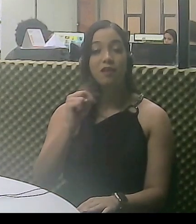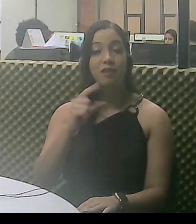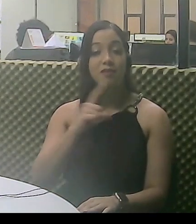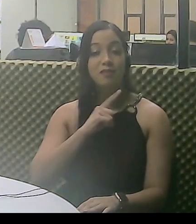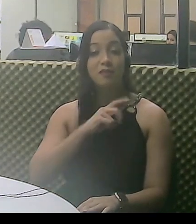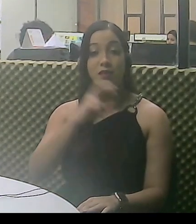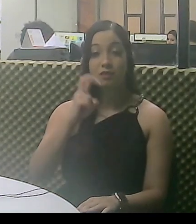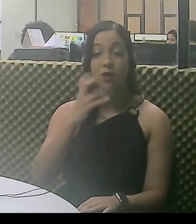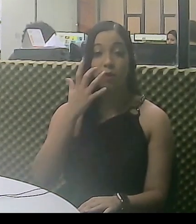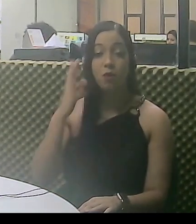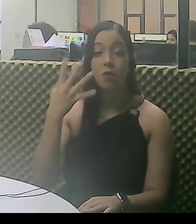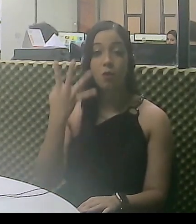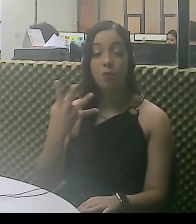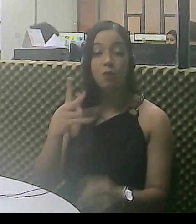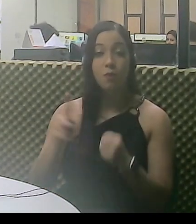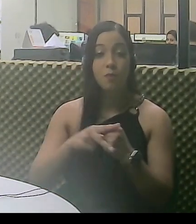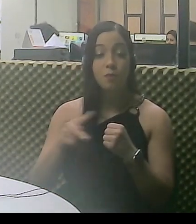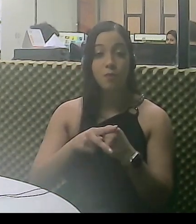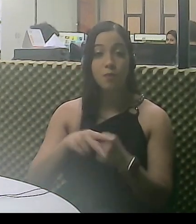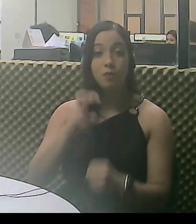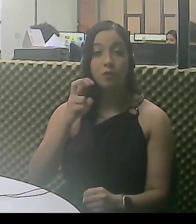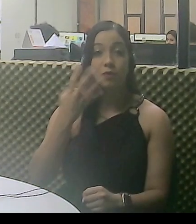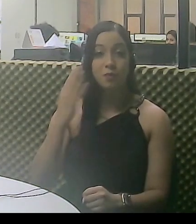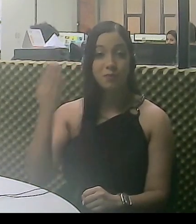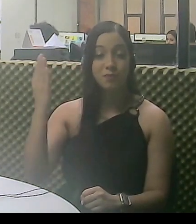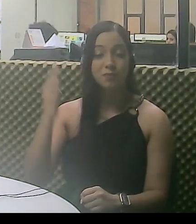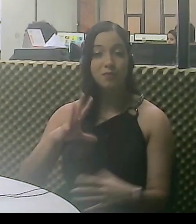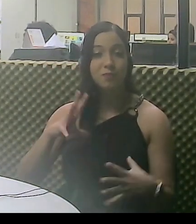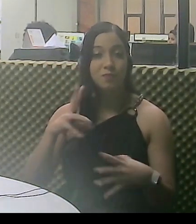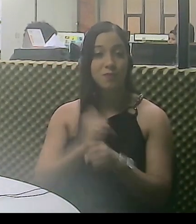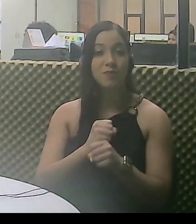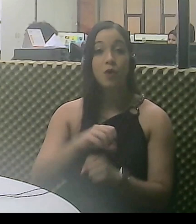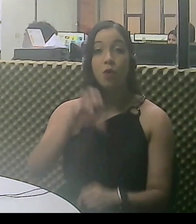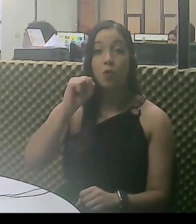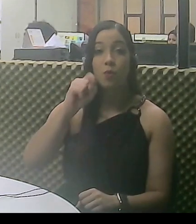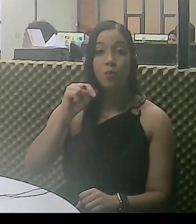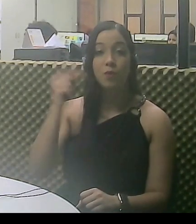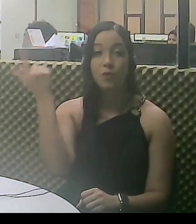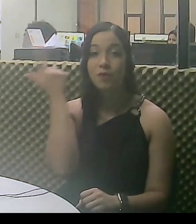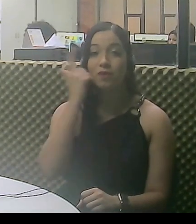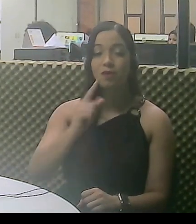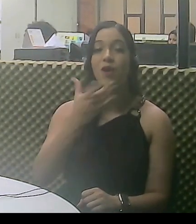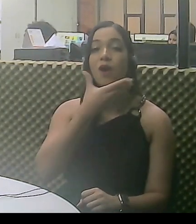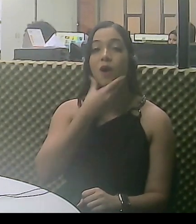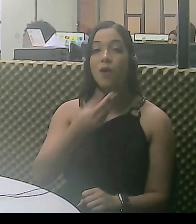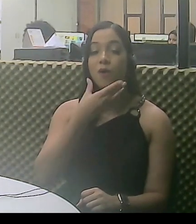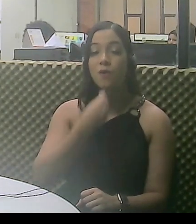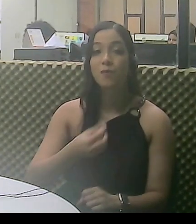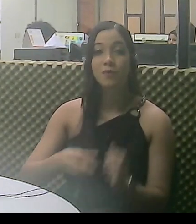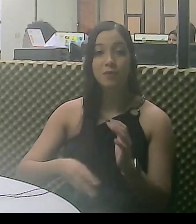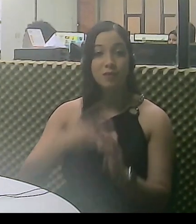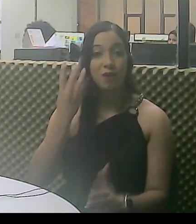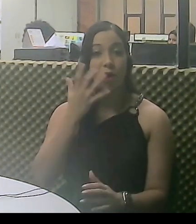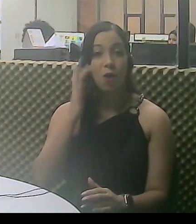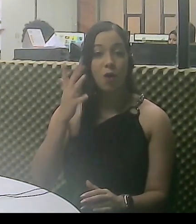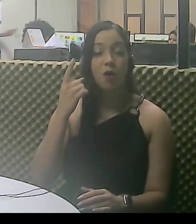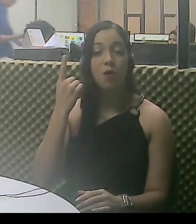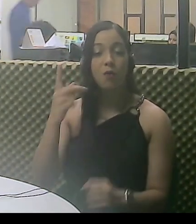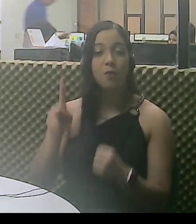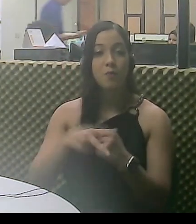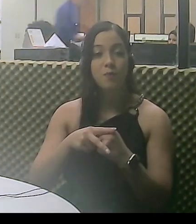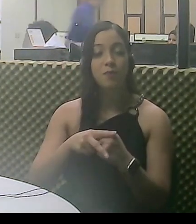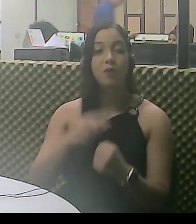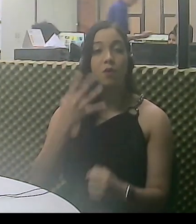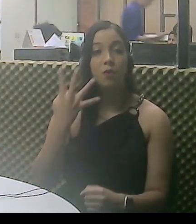ouro, 4 de prata e 5 de bronze. Desse total, 8 foram obtidas no masculino, 3 de ouro, 1 de prata